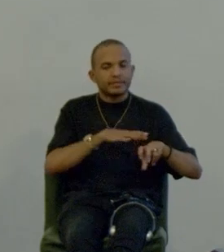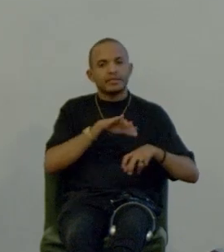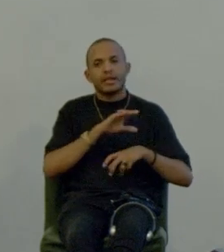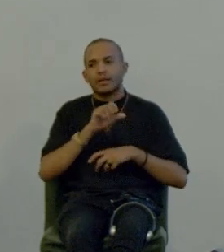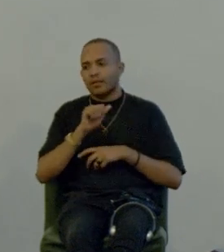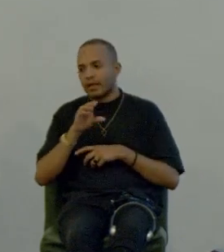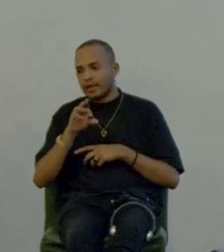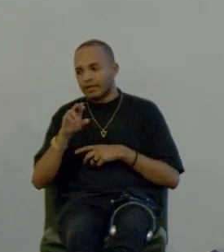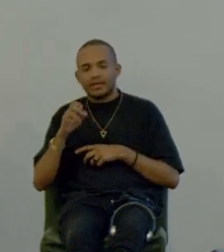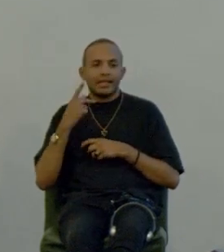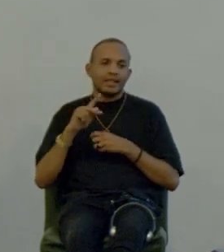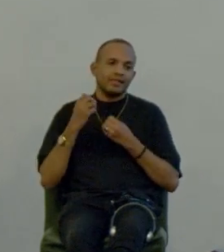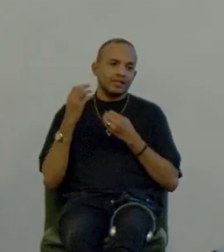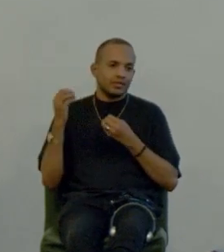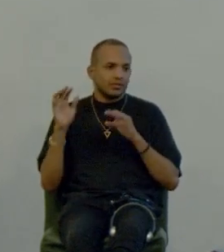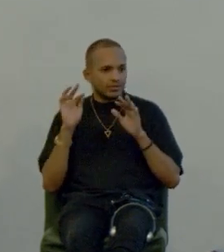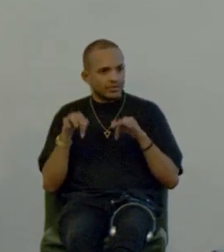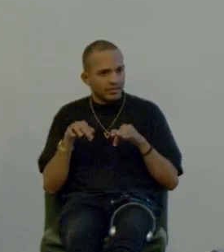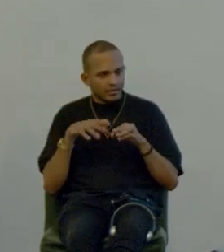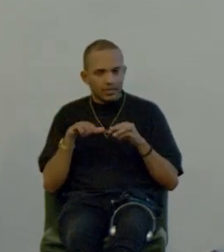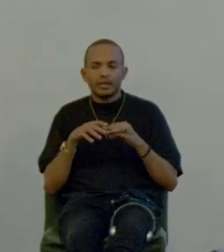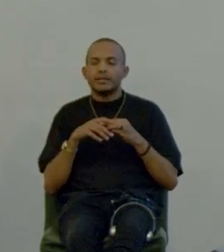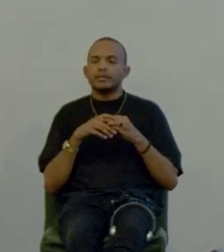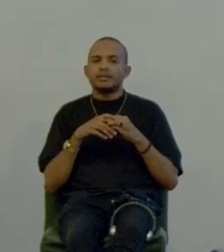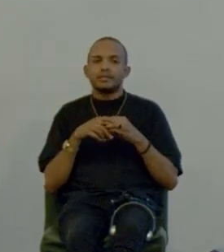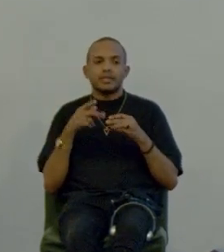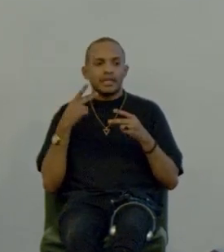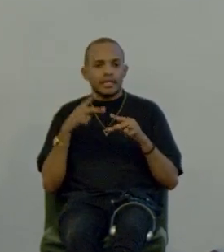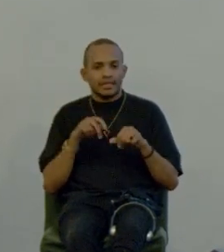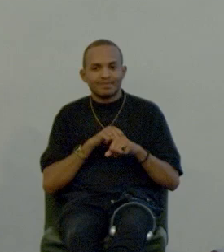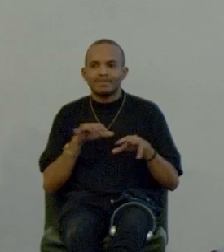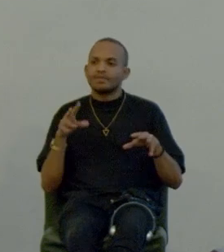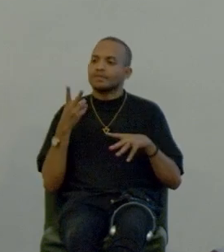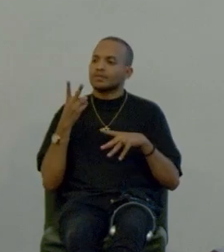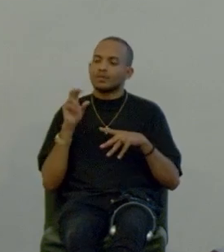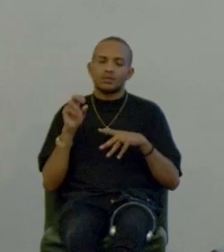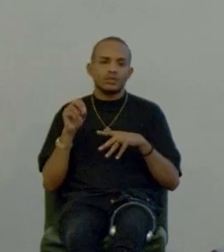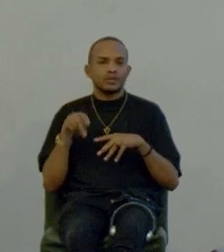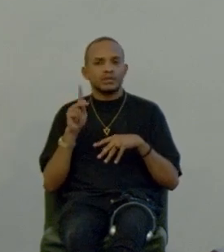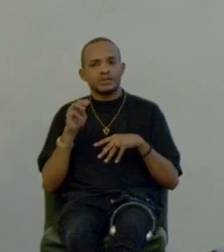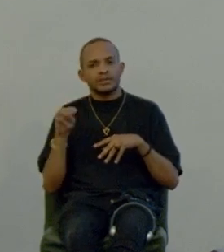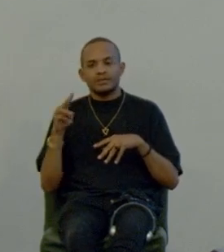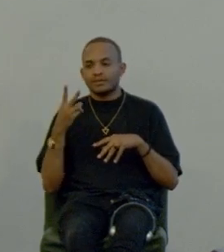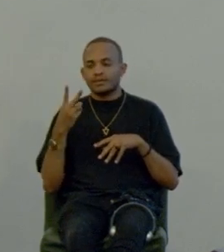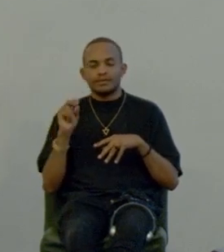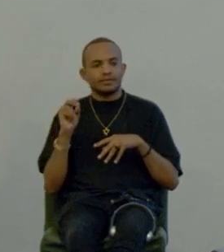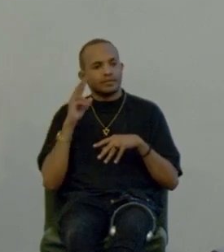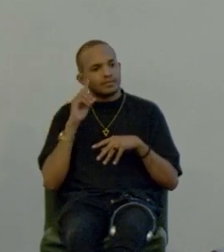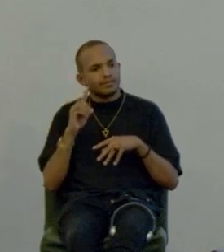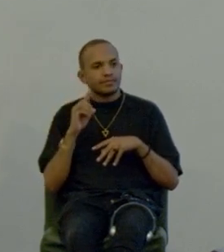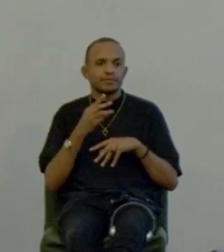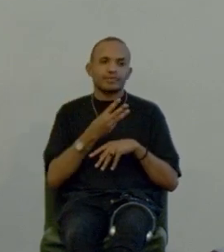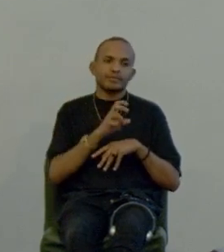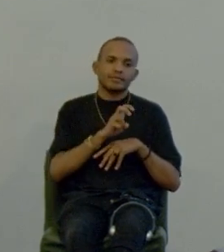Acre. Ele viajou no final, na parte final da viagem, ele cobriu 200 quilômetros em 20 dias, com